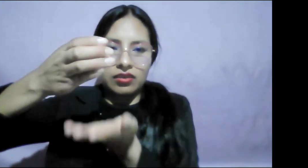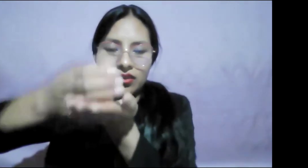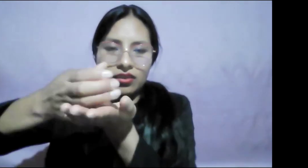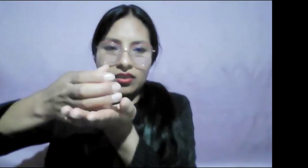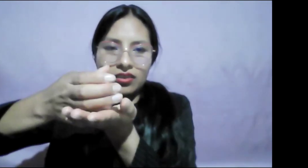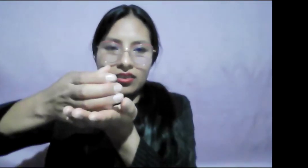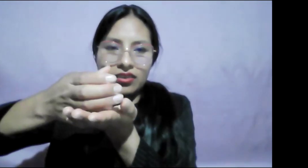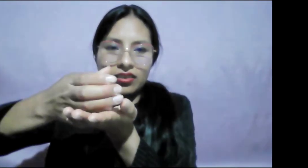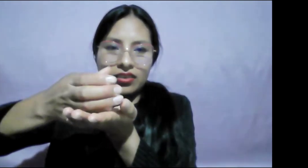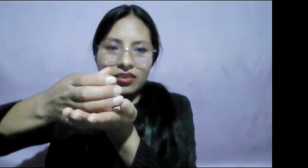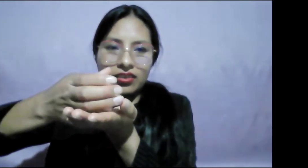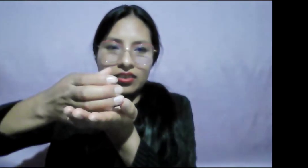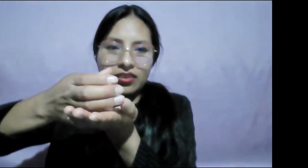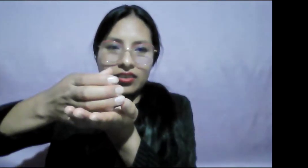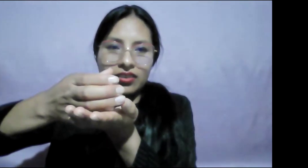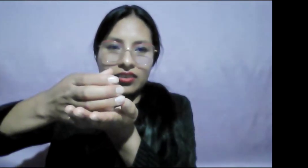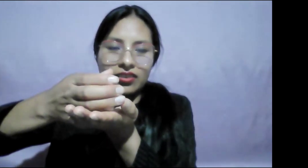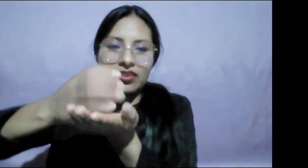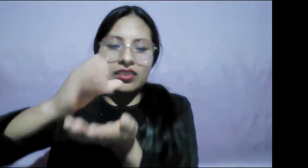vino también